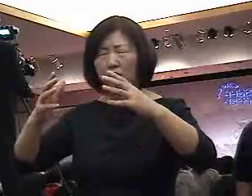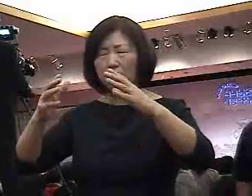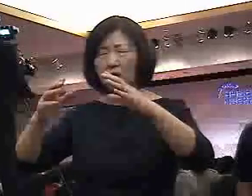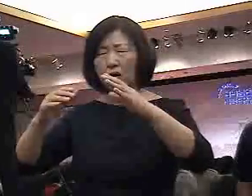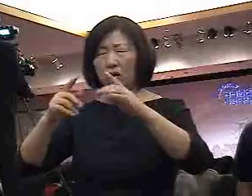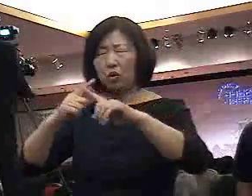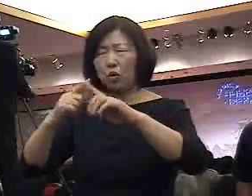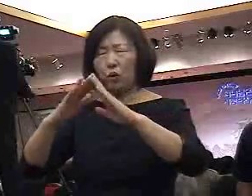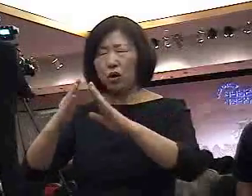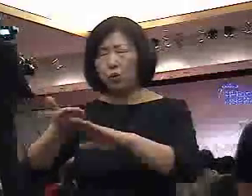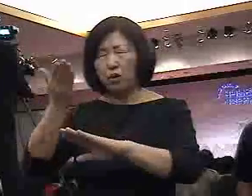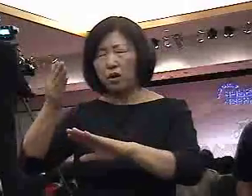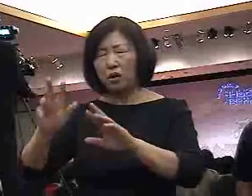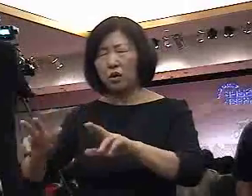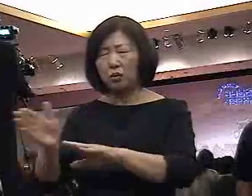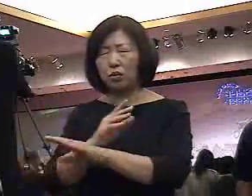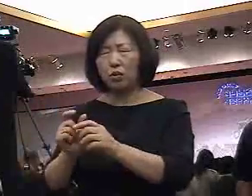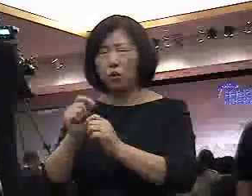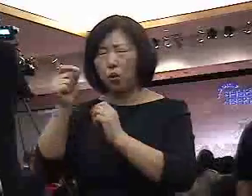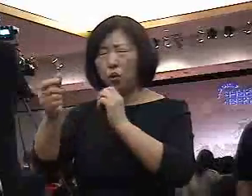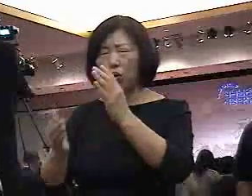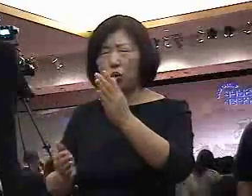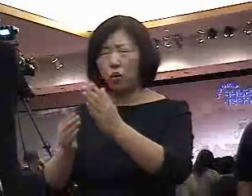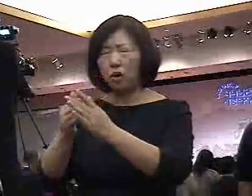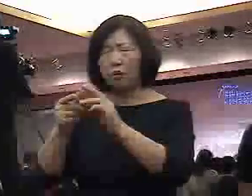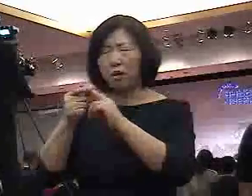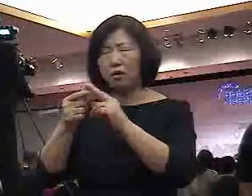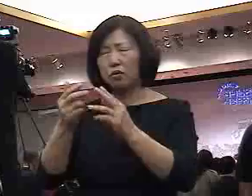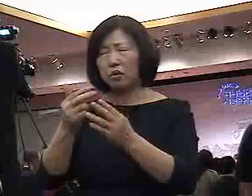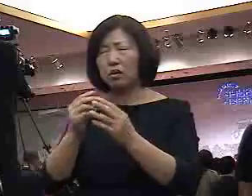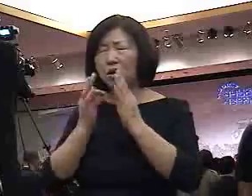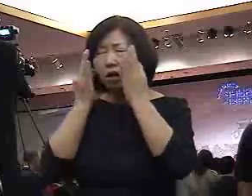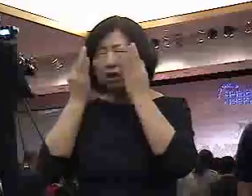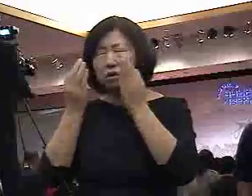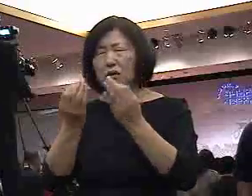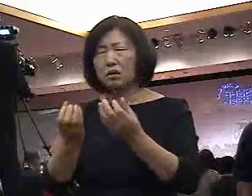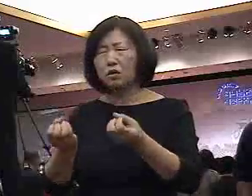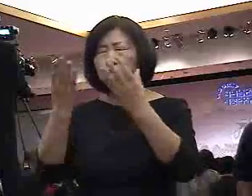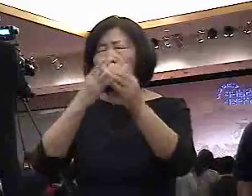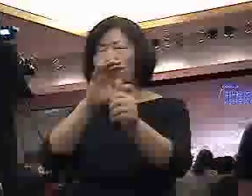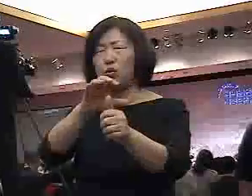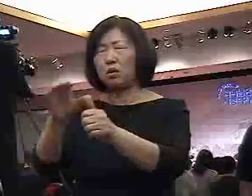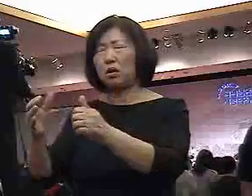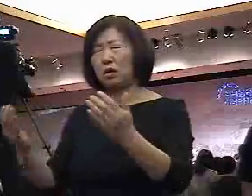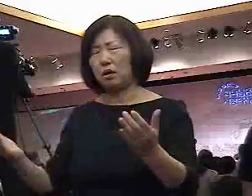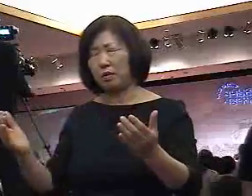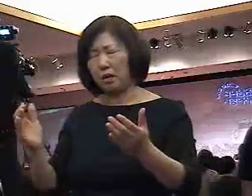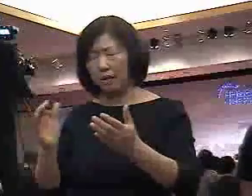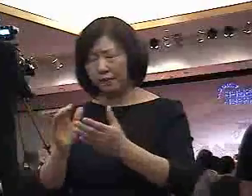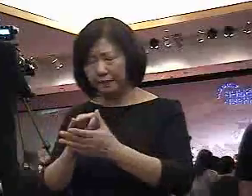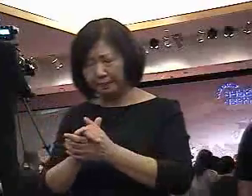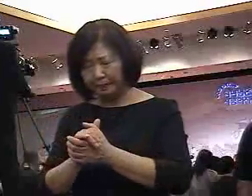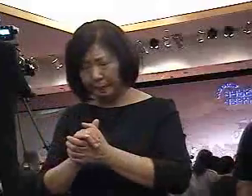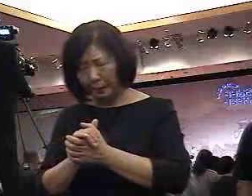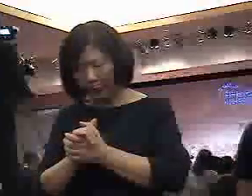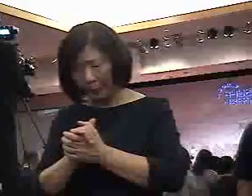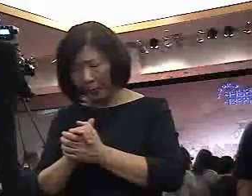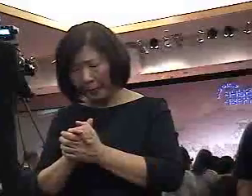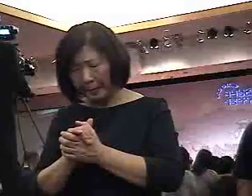위에 이제로부터 영원토록 함께하여 주시옵기를 간절히 축원하옵나이다. 아멘.